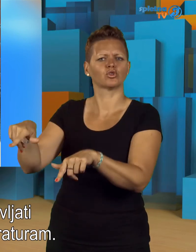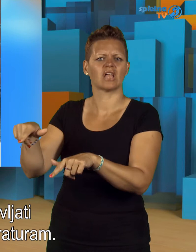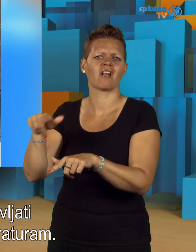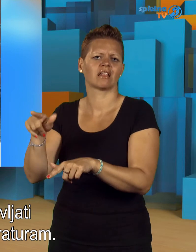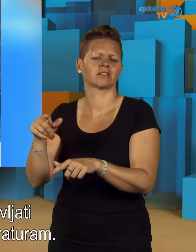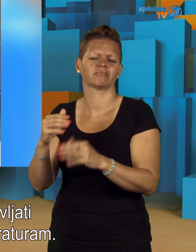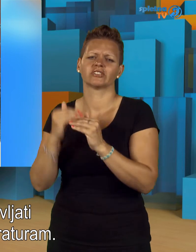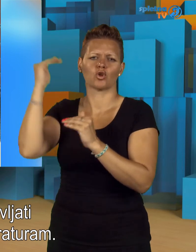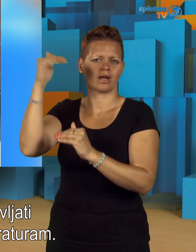temperaturam.